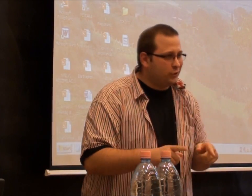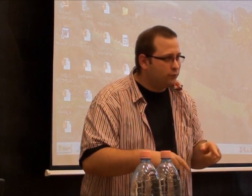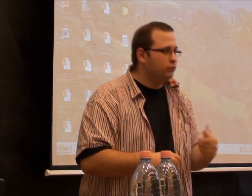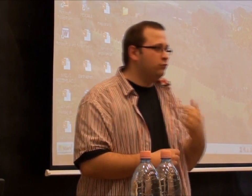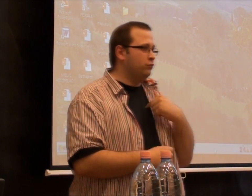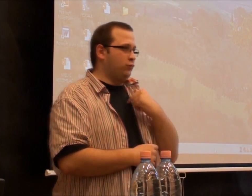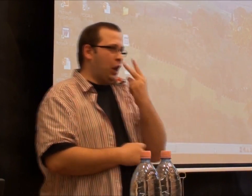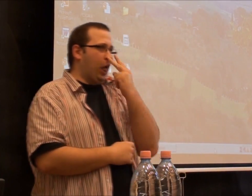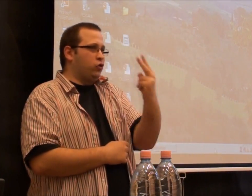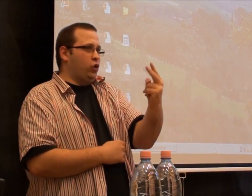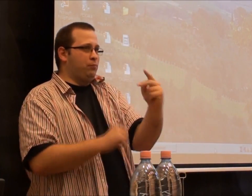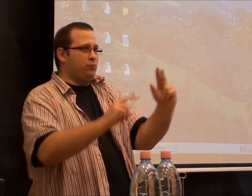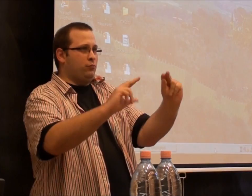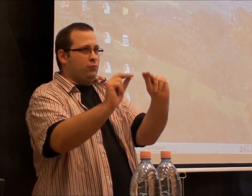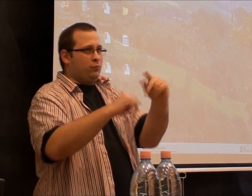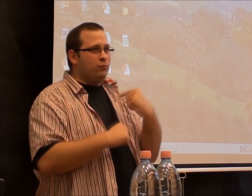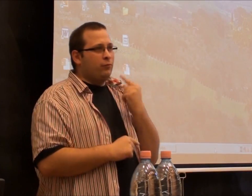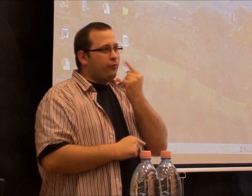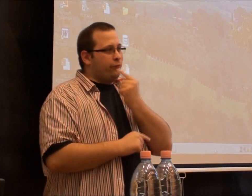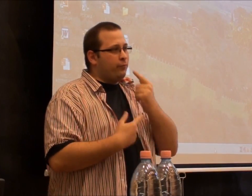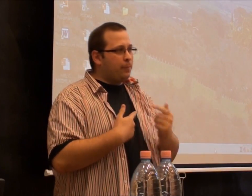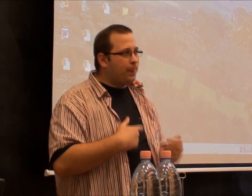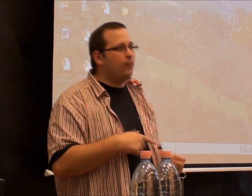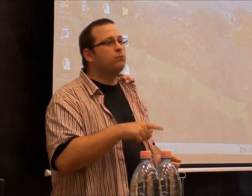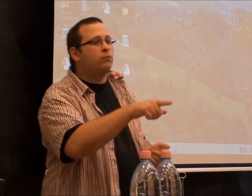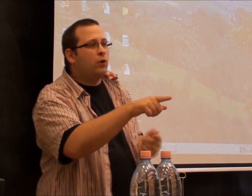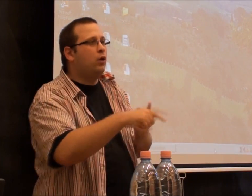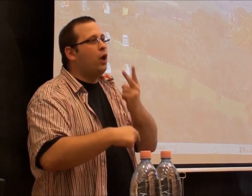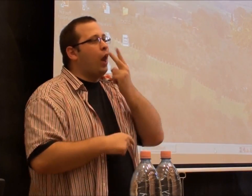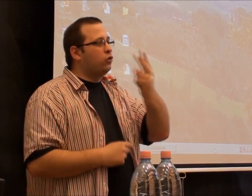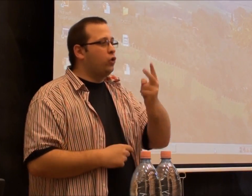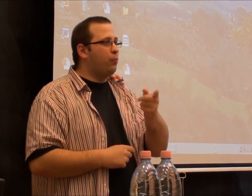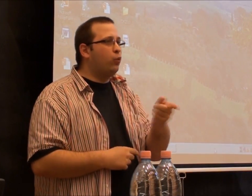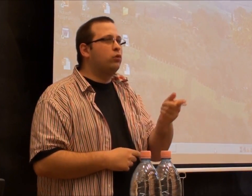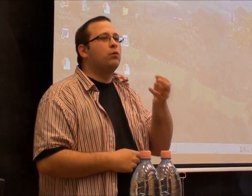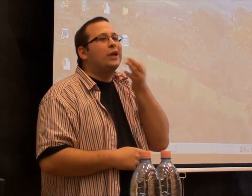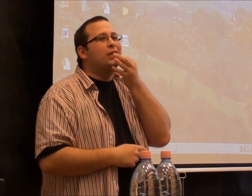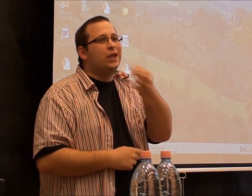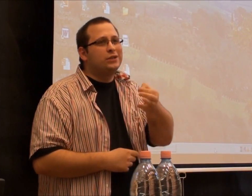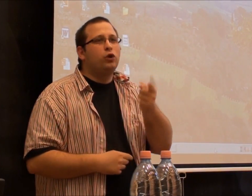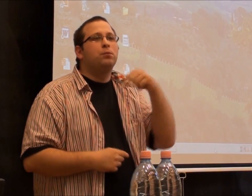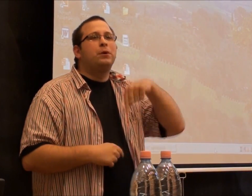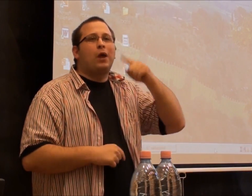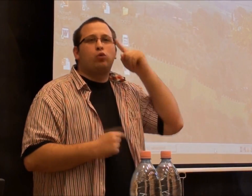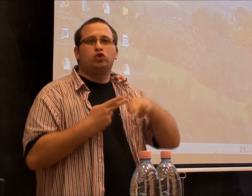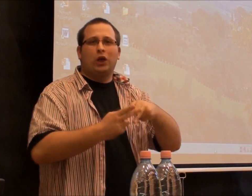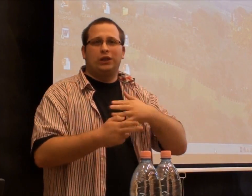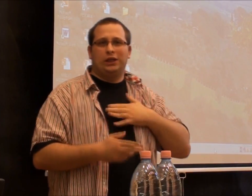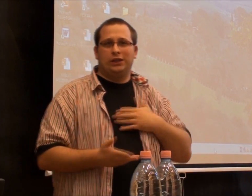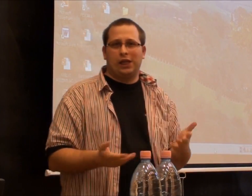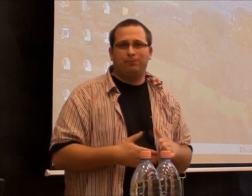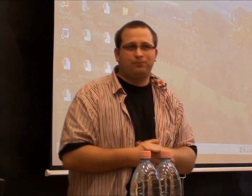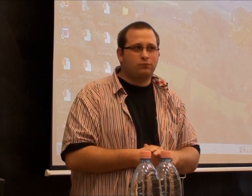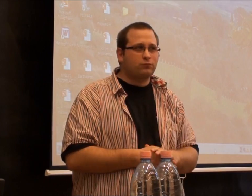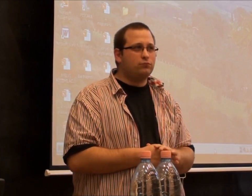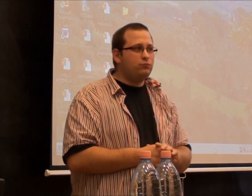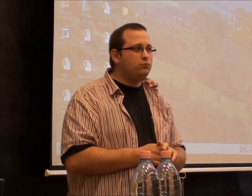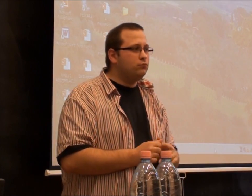elkezdett beszélgetni, és viszont láttam, hogy az ő párbeszédüket. Láttam, hogy kérdezi, hogy miben tud nekem segíteni.